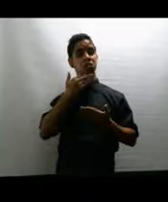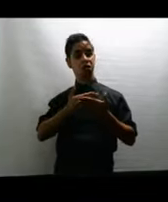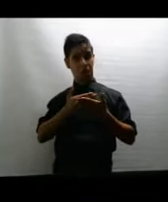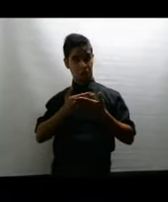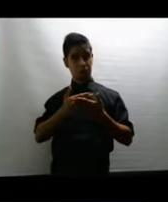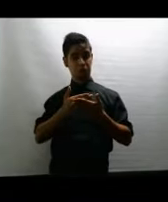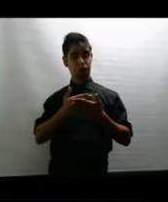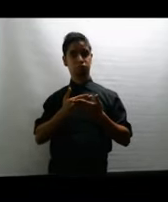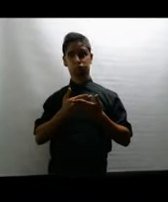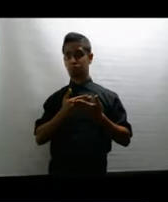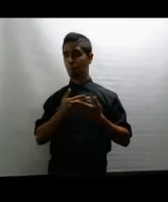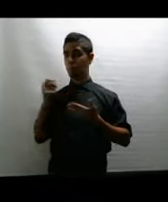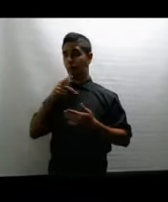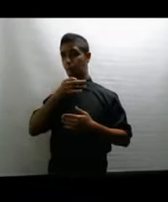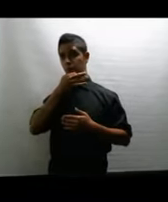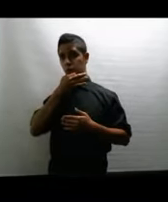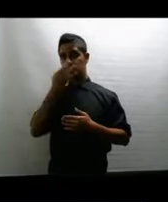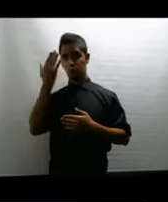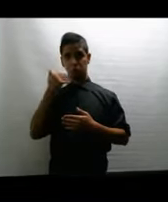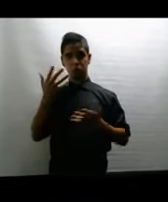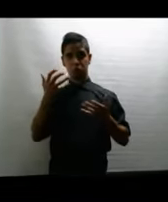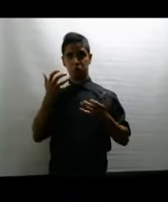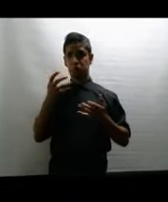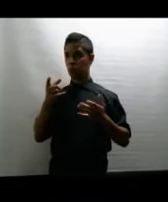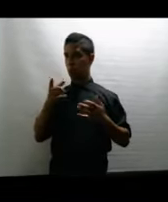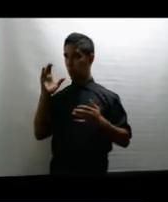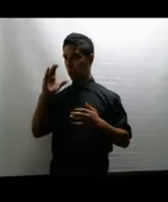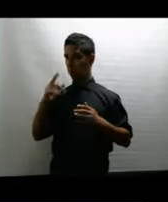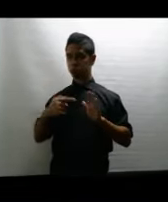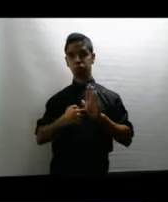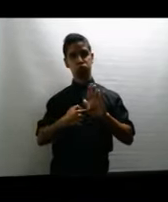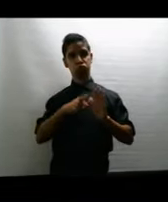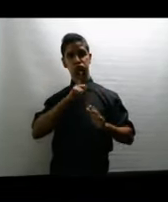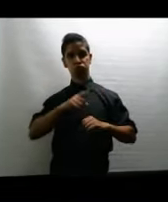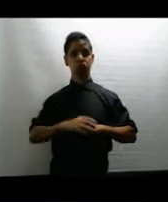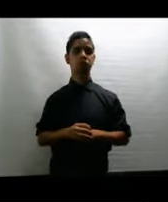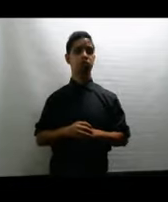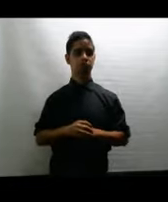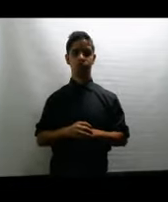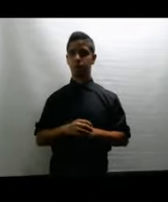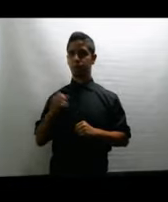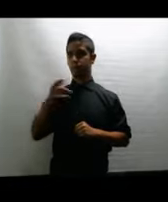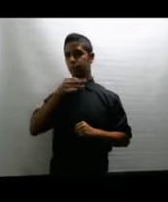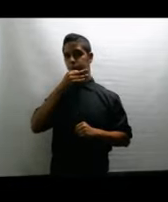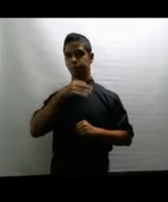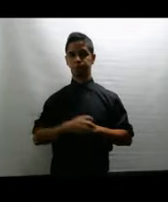ya mismito, porque yo quiero leer lo que él nos buscó, ¿verdad? Sí, ¿verdad? Venimos ya.